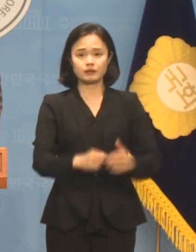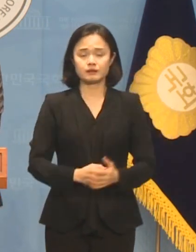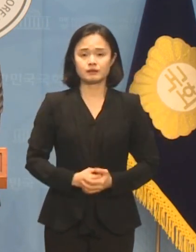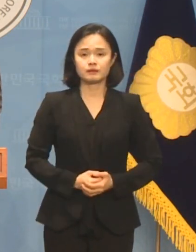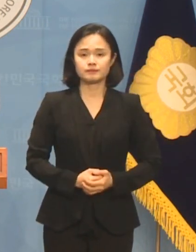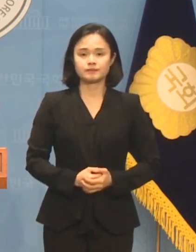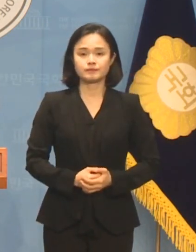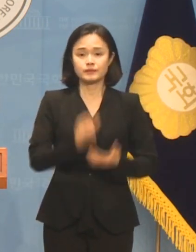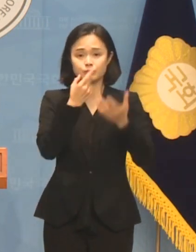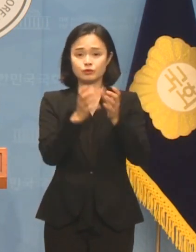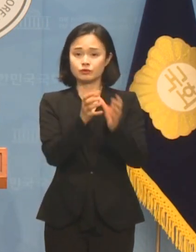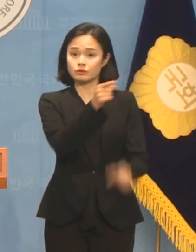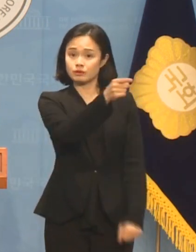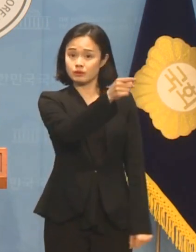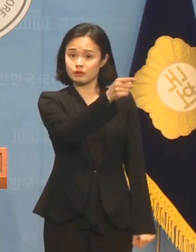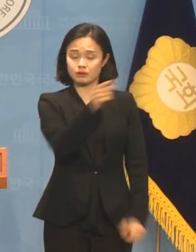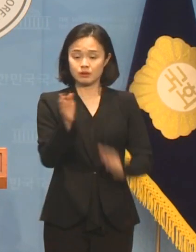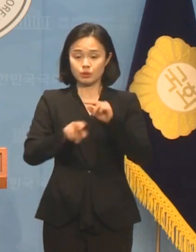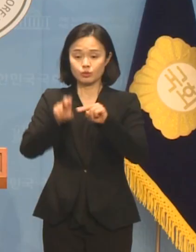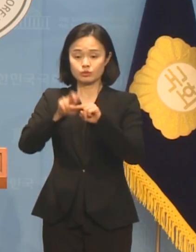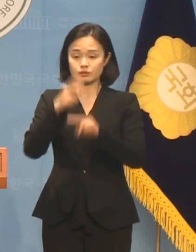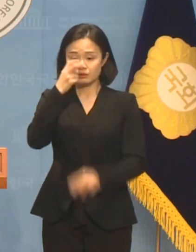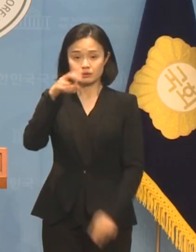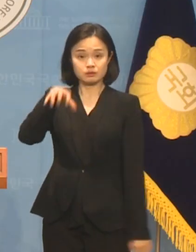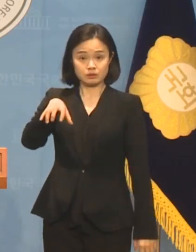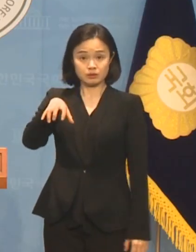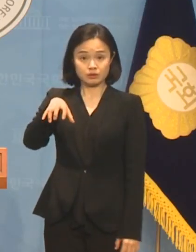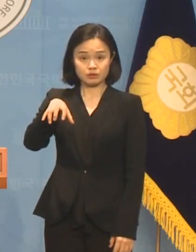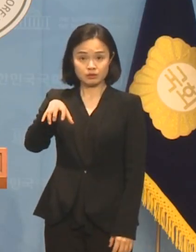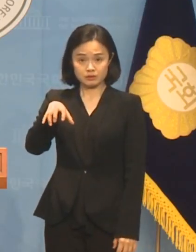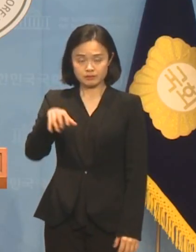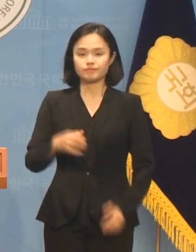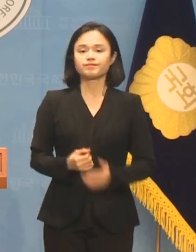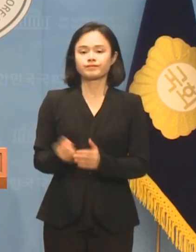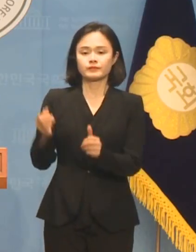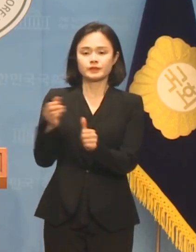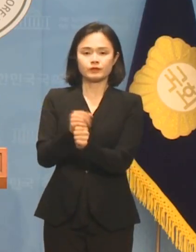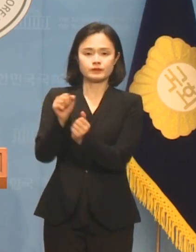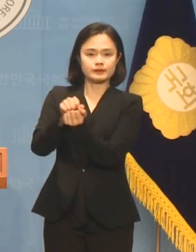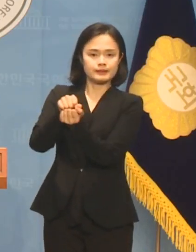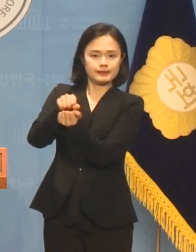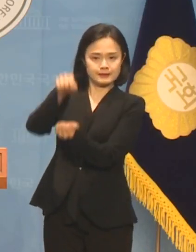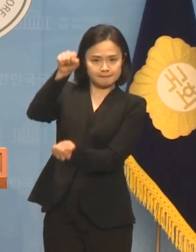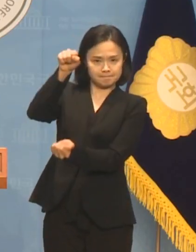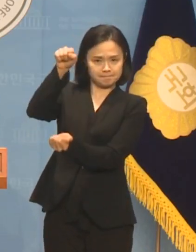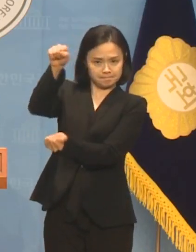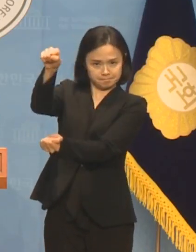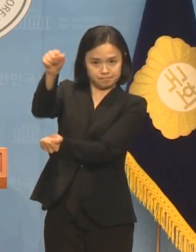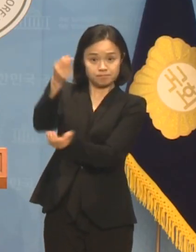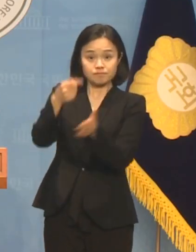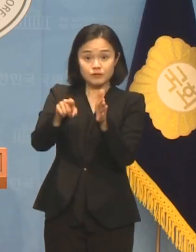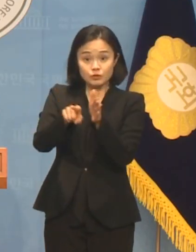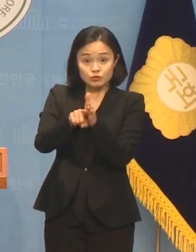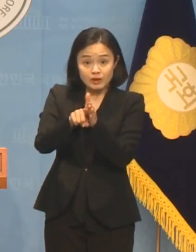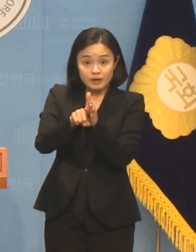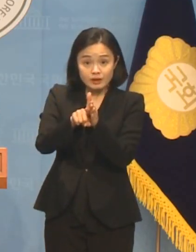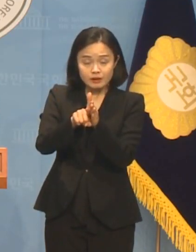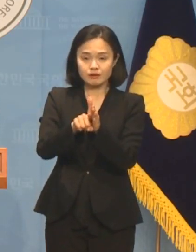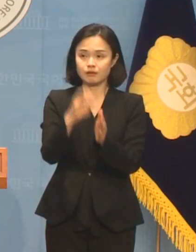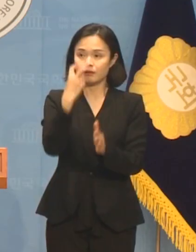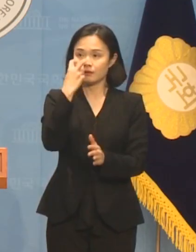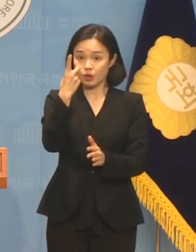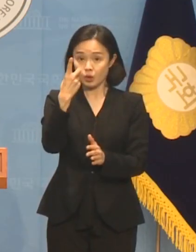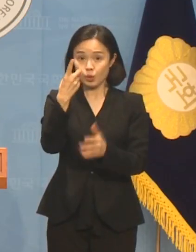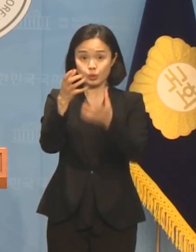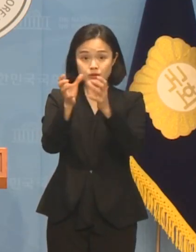민주당은 공수처의 영장 집행을 위해 경호처를 지휘하지 않는다며 최상목